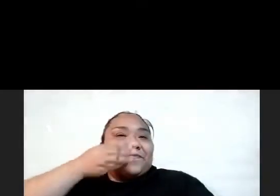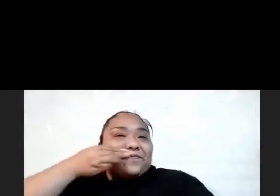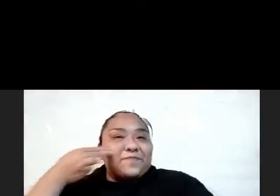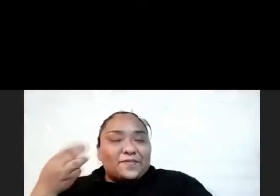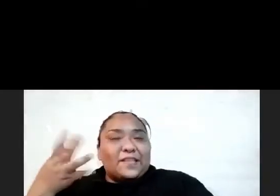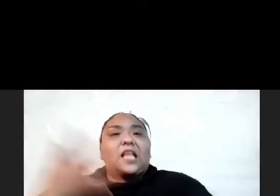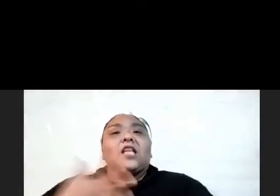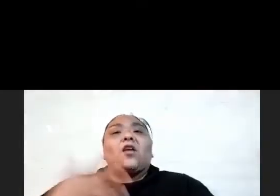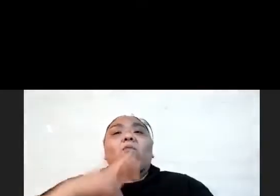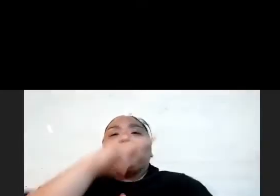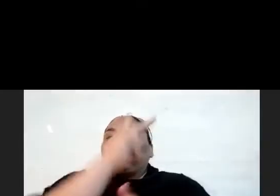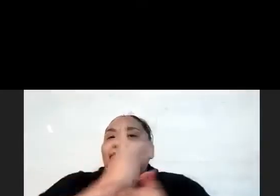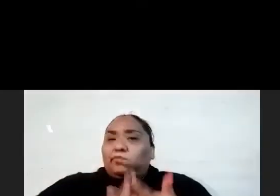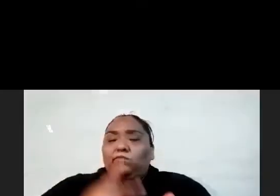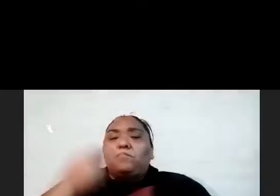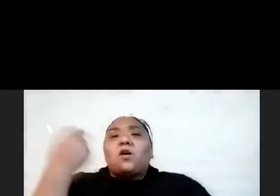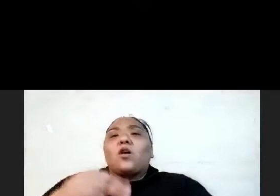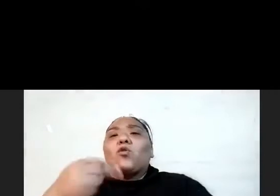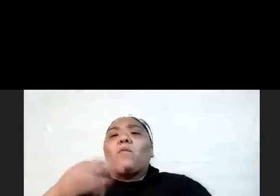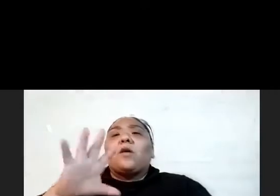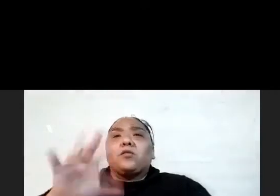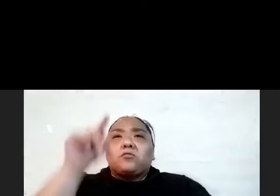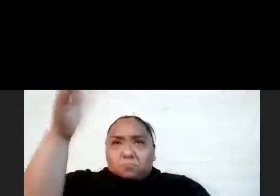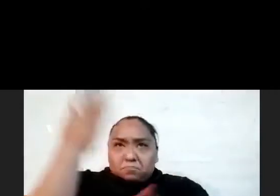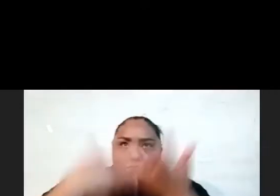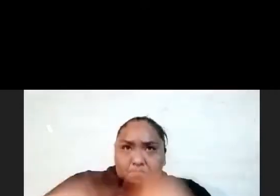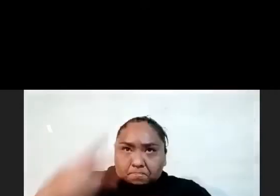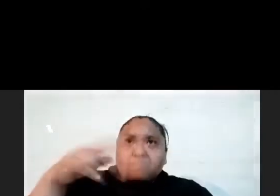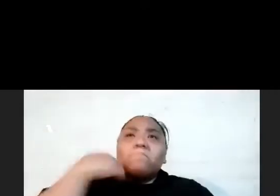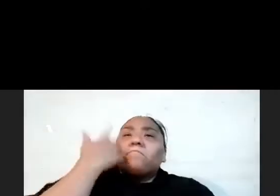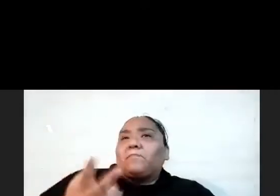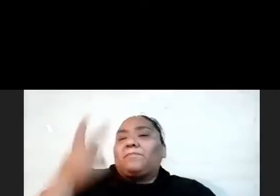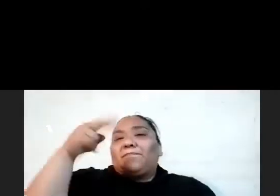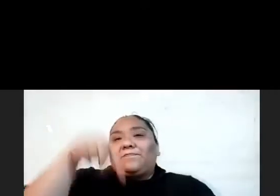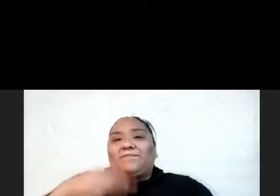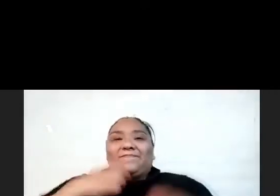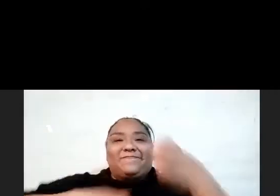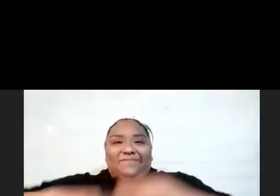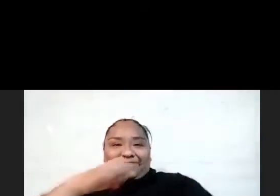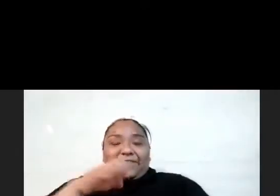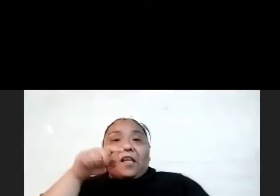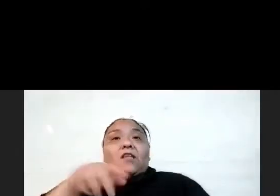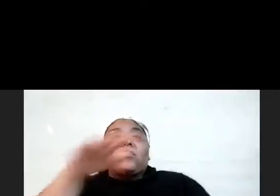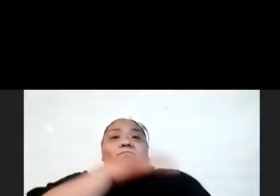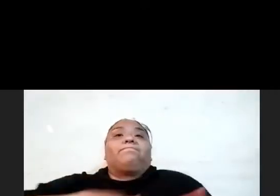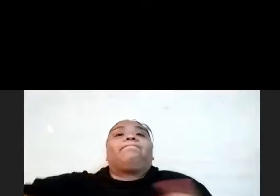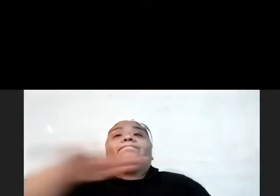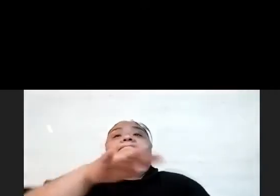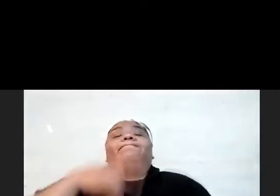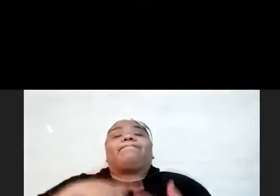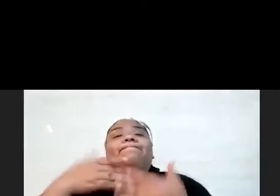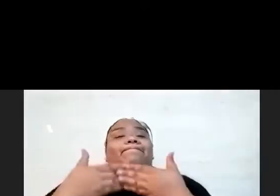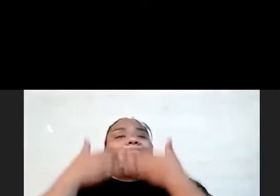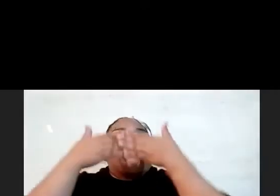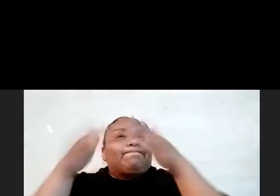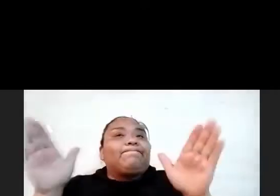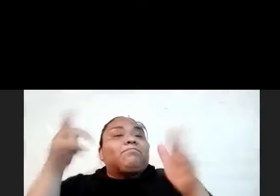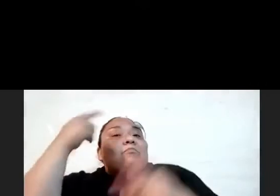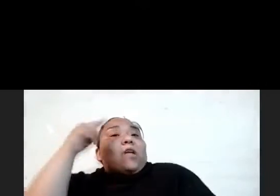programa que se llama Te Queremos en el Estanquillo y es un espacio abierto para